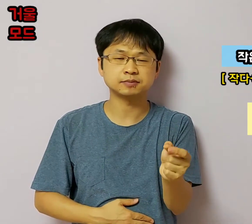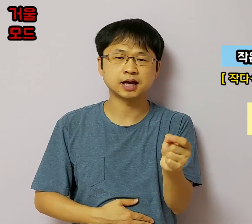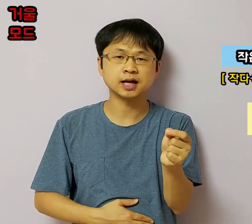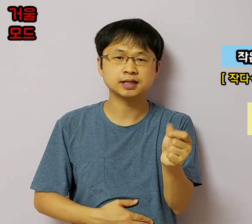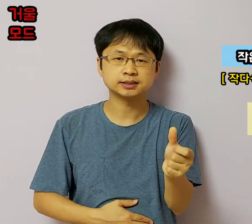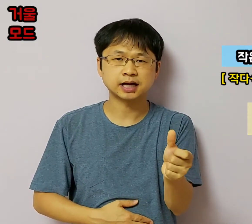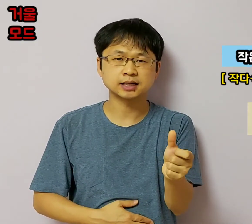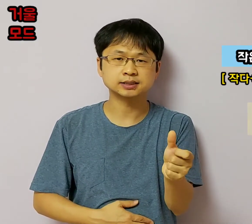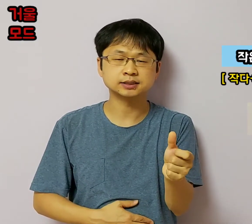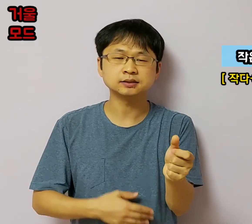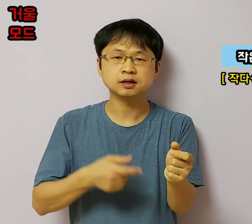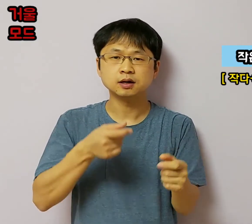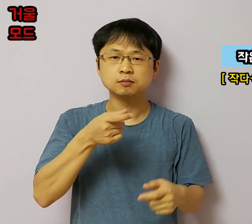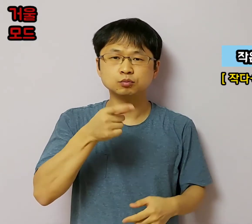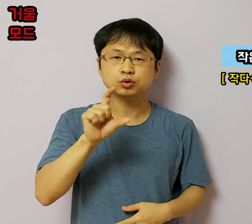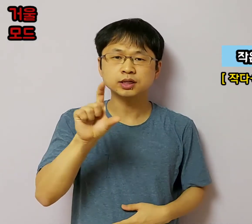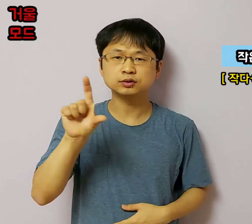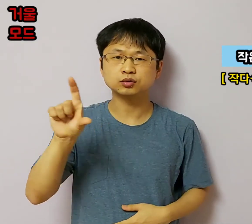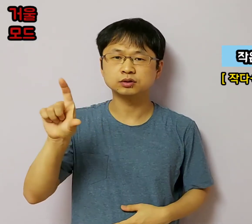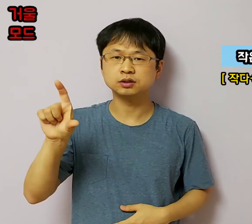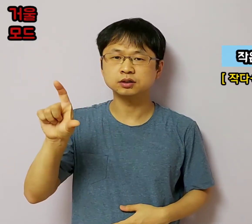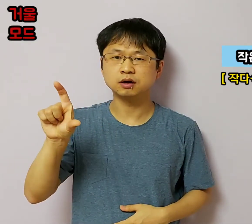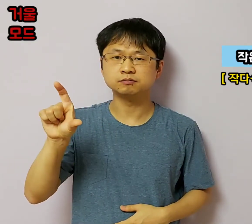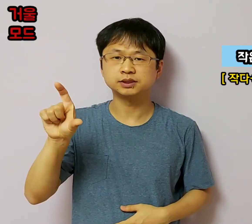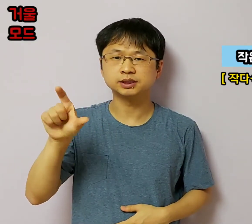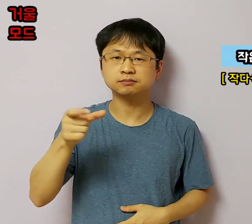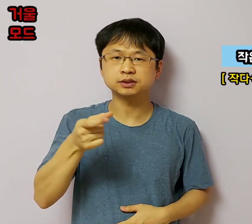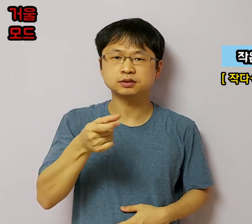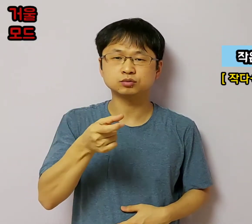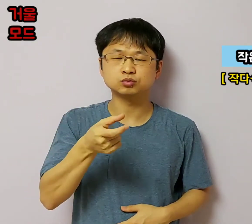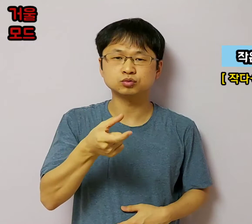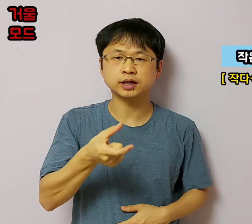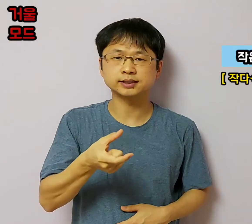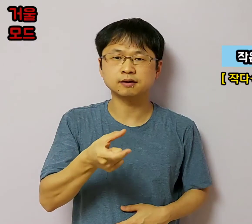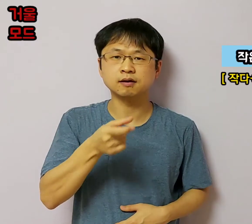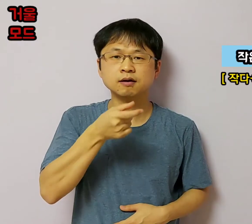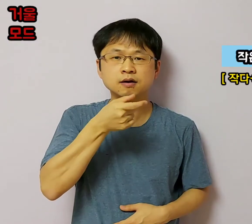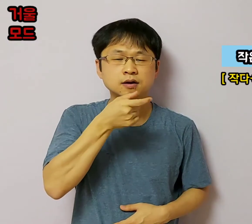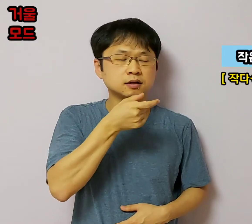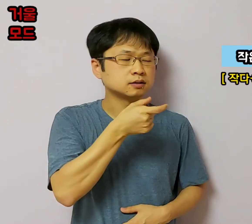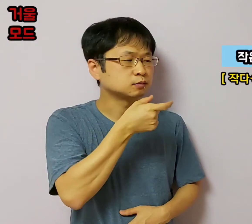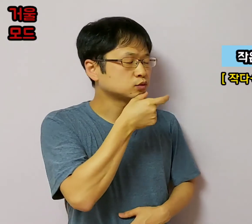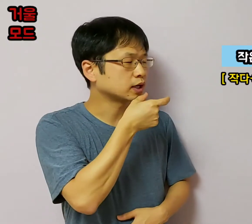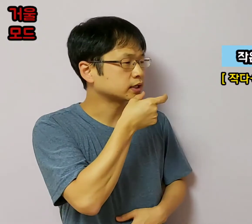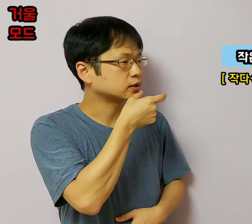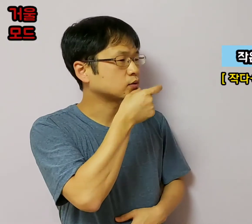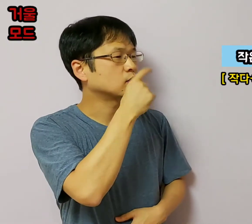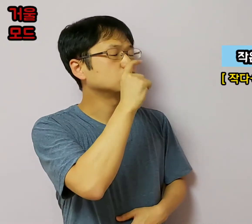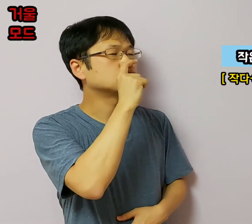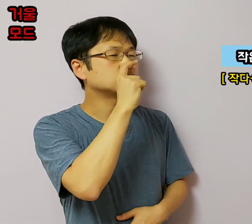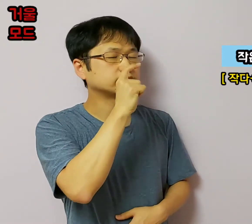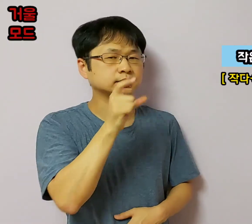작다입니다. 작은, 물이라는 수어는 엄지검지를 둥글게 해서 입술 아래에 대고 물을 마시는